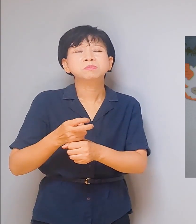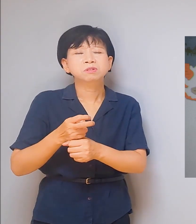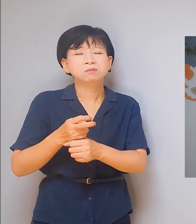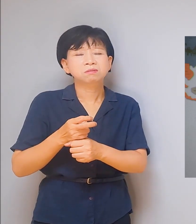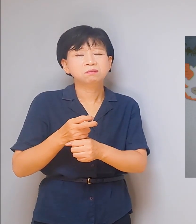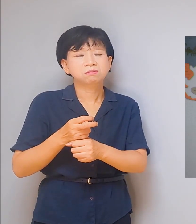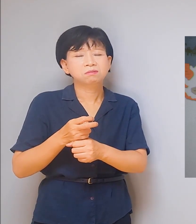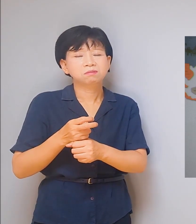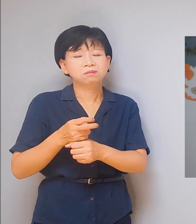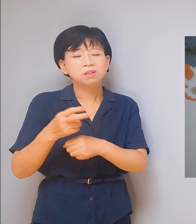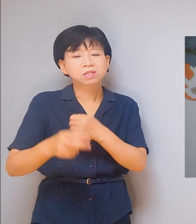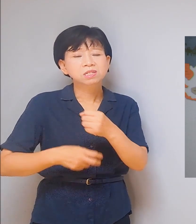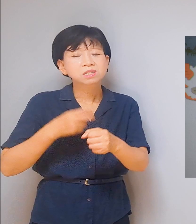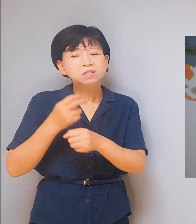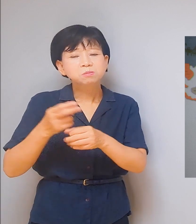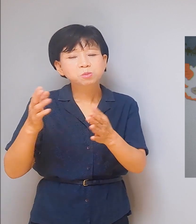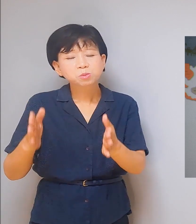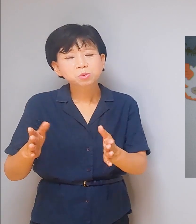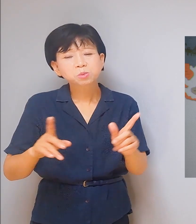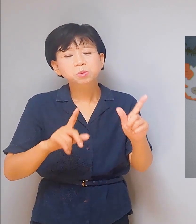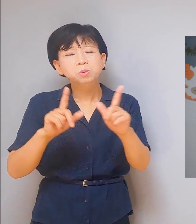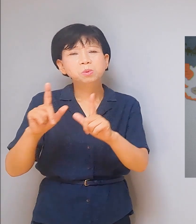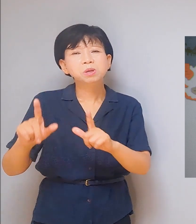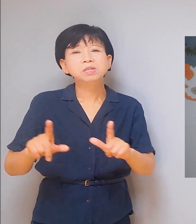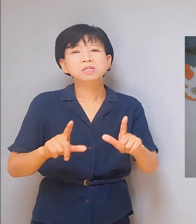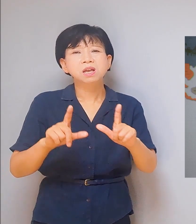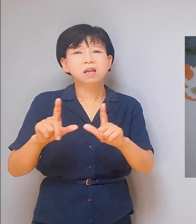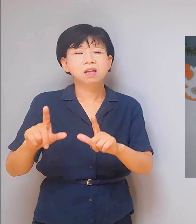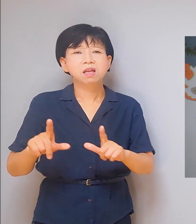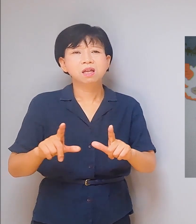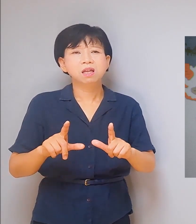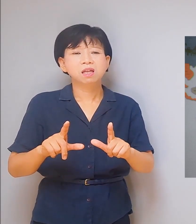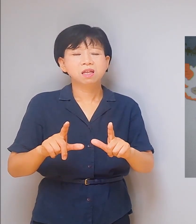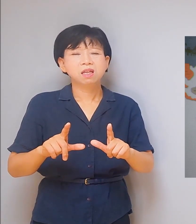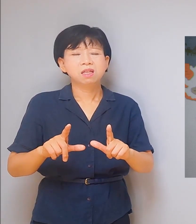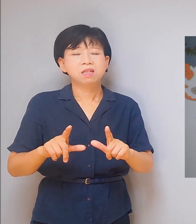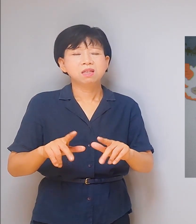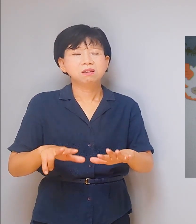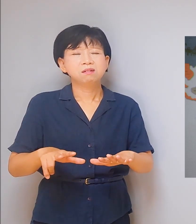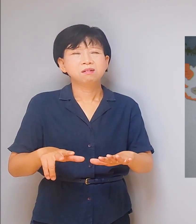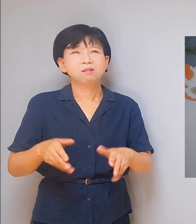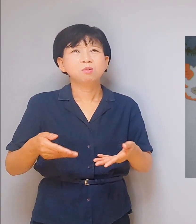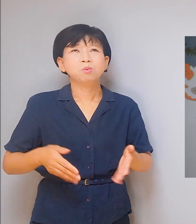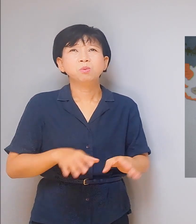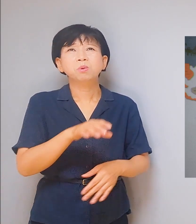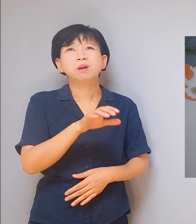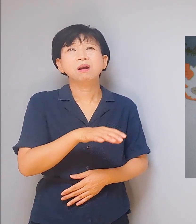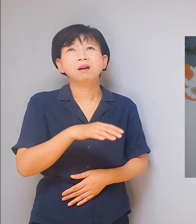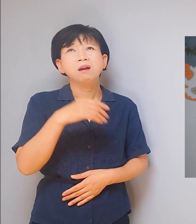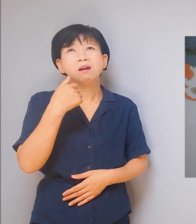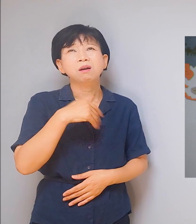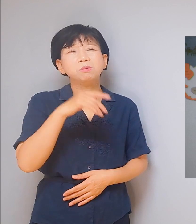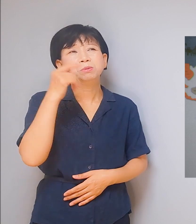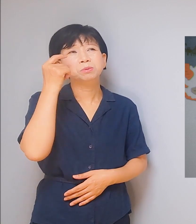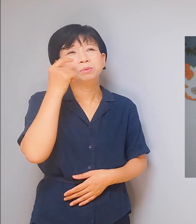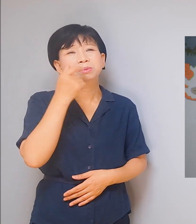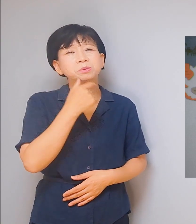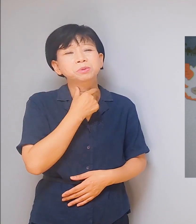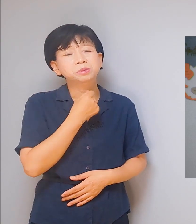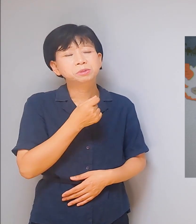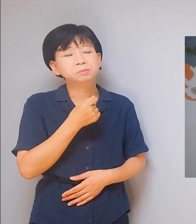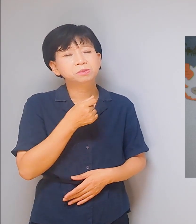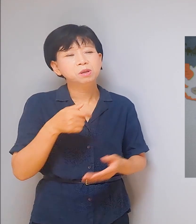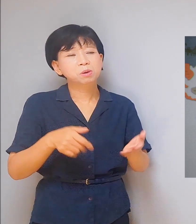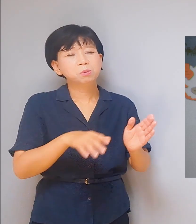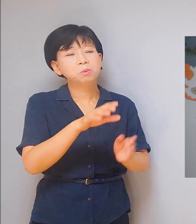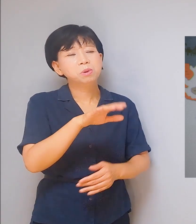거지요. 20여 년 동안 살다 보니까 이제는 고향으로 돌아가고 싶은 거죠. 사실 이렇게 나이를